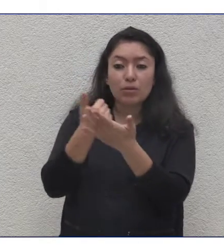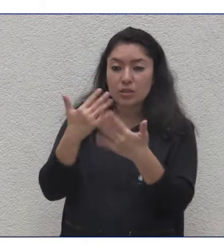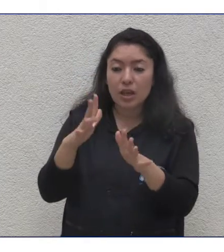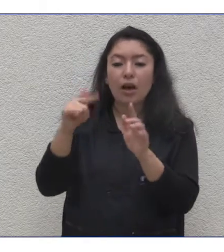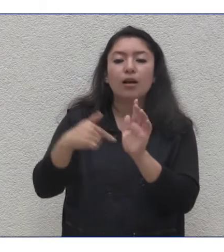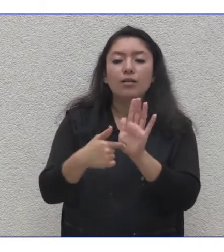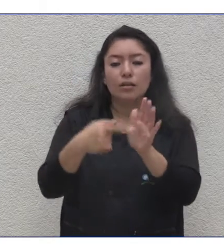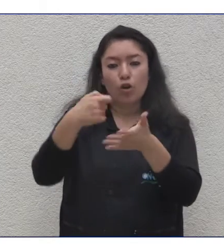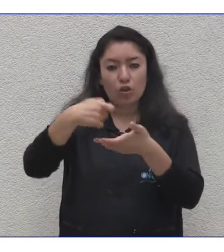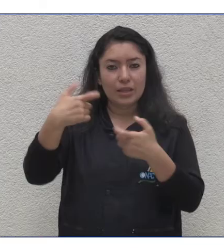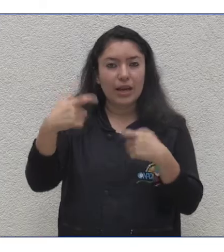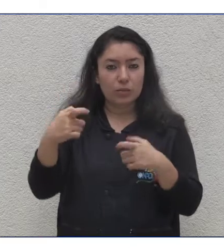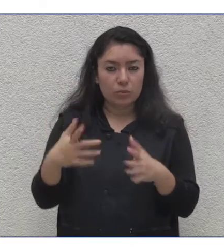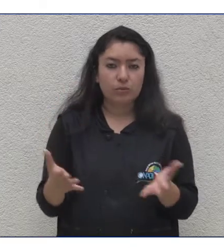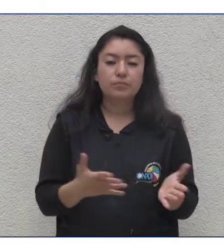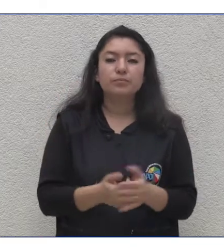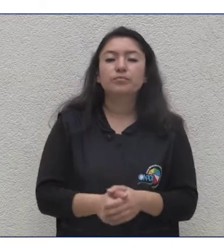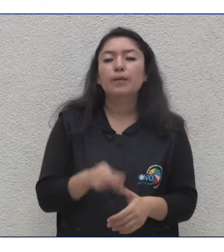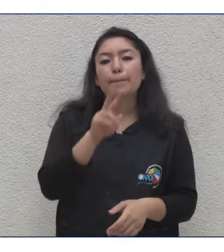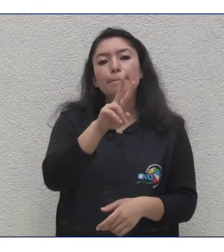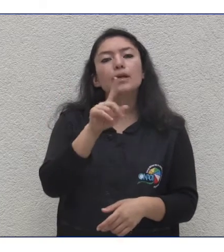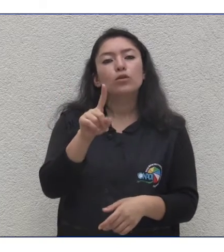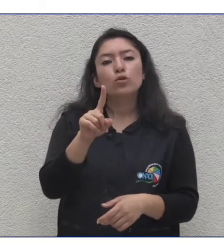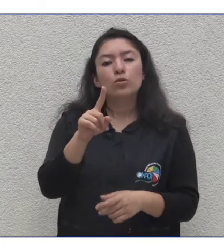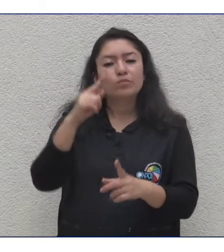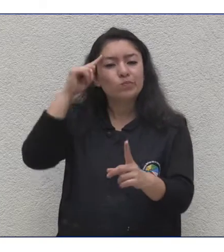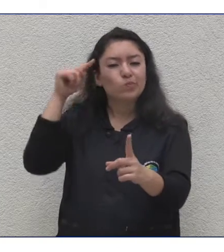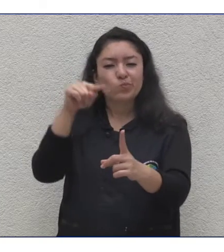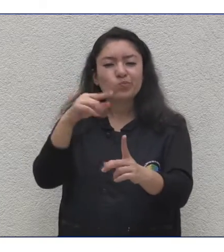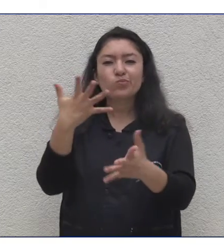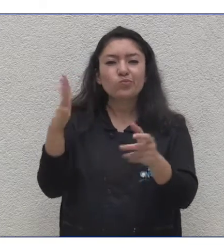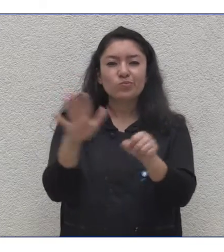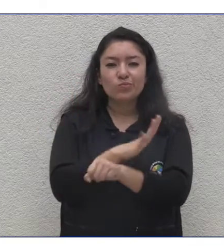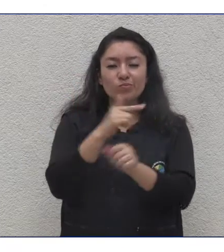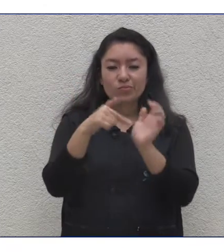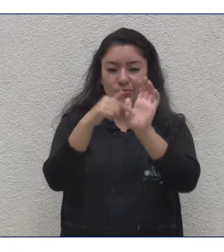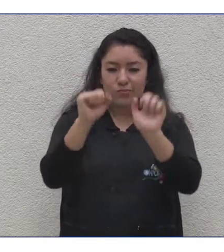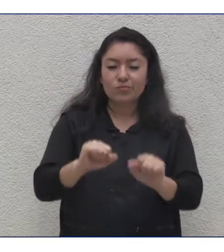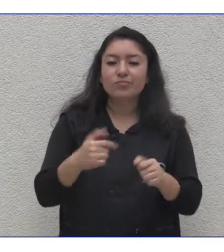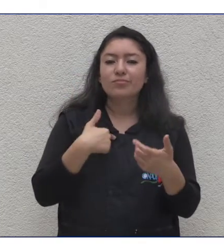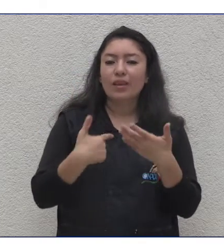aprobación del contrato respectivo. 21.